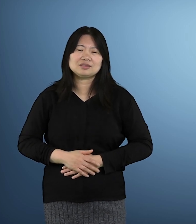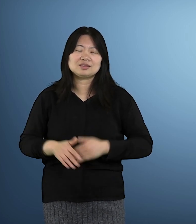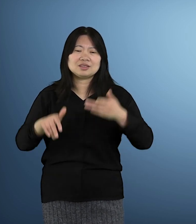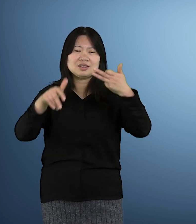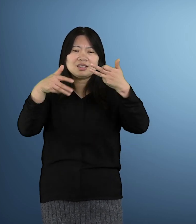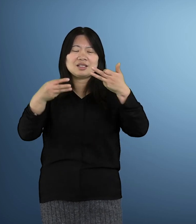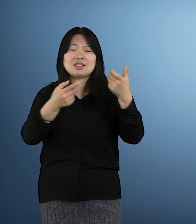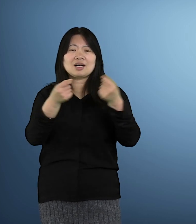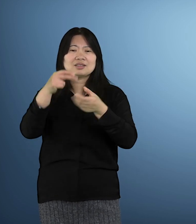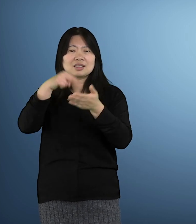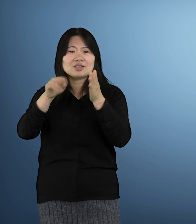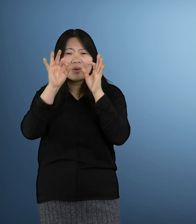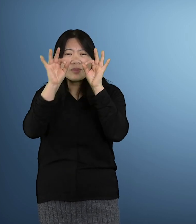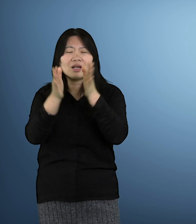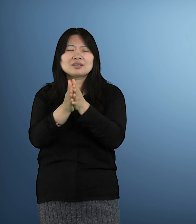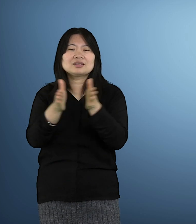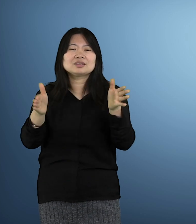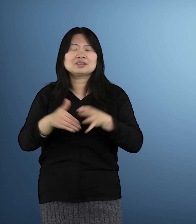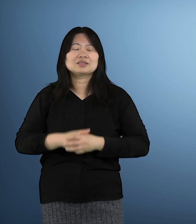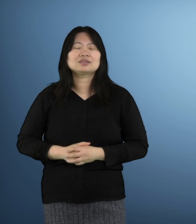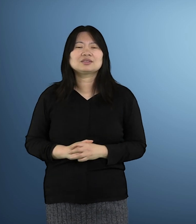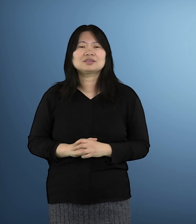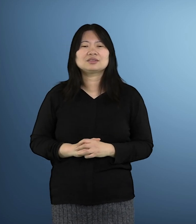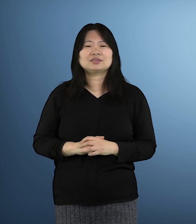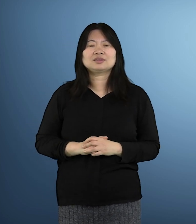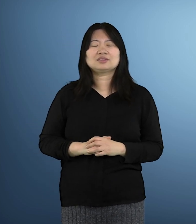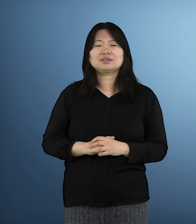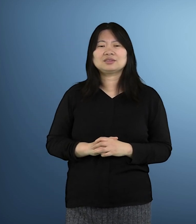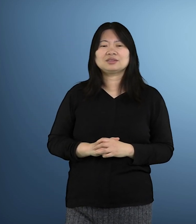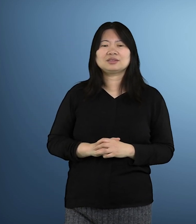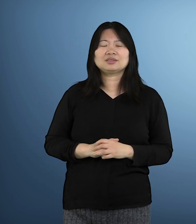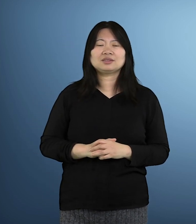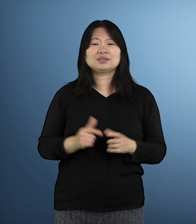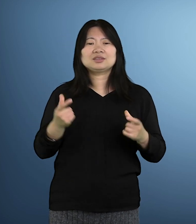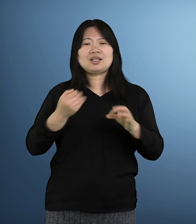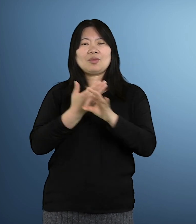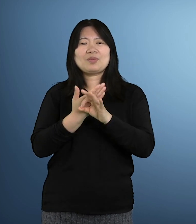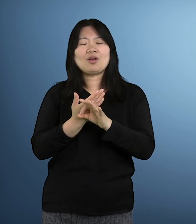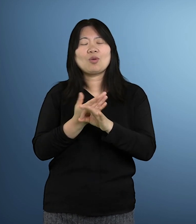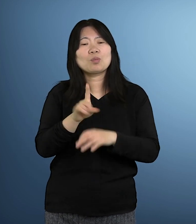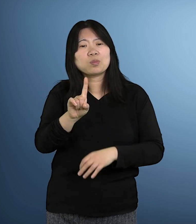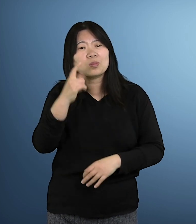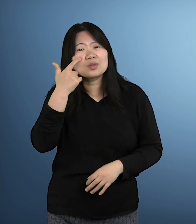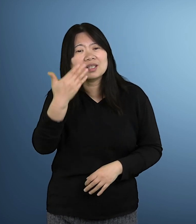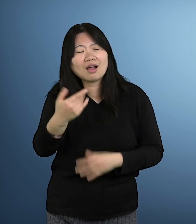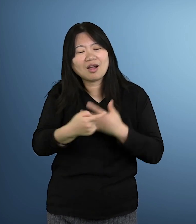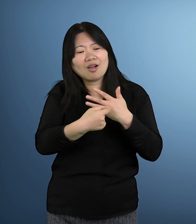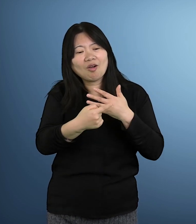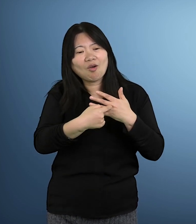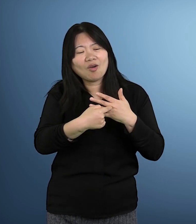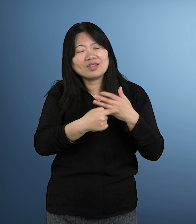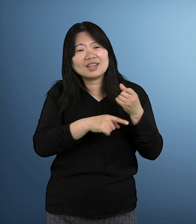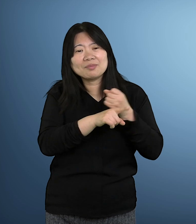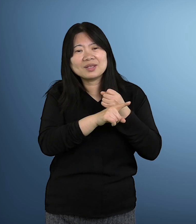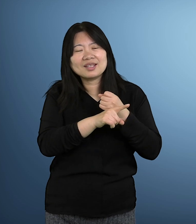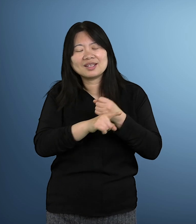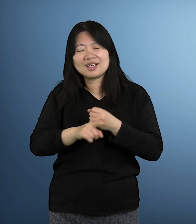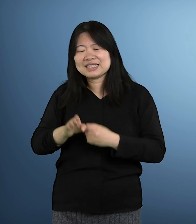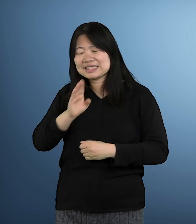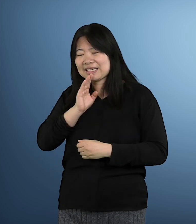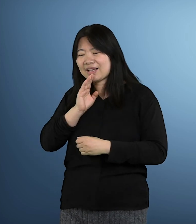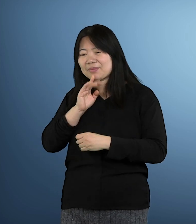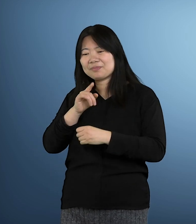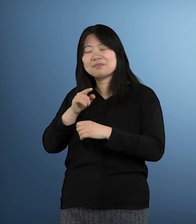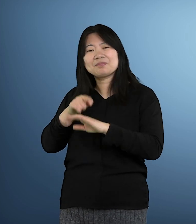18절을 한번 다 같이 읽어볼까요? 18절 시작. 그러면 무엇이냐? 거칠애로 하나 참으로 하나 무슨